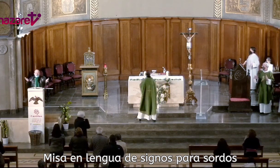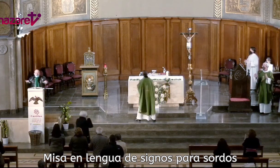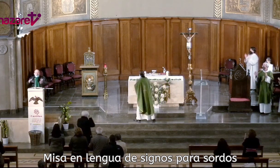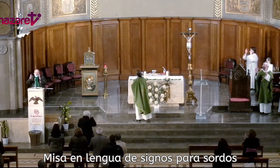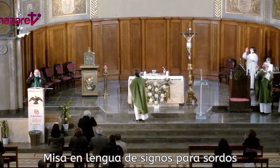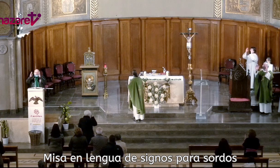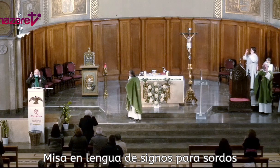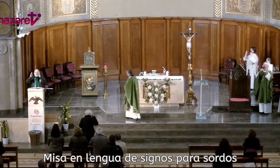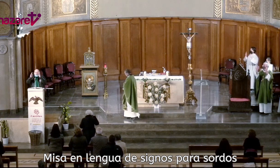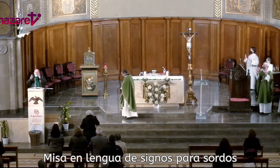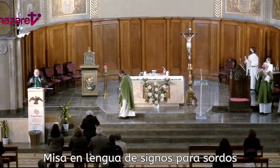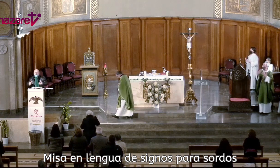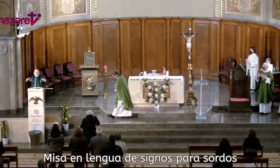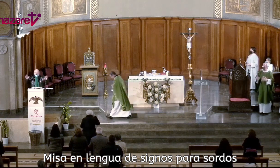aleluya,